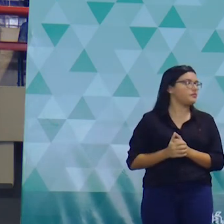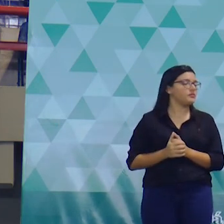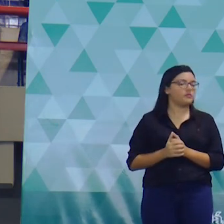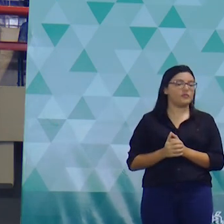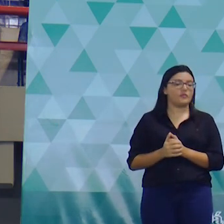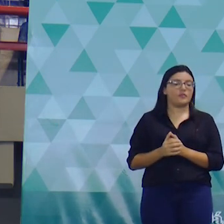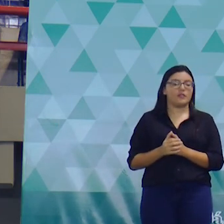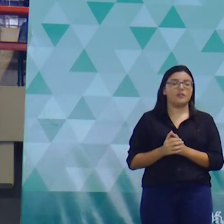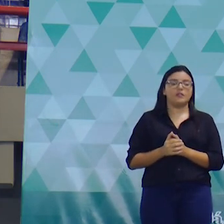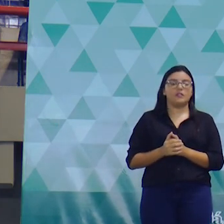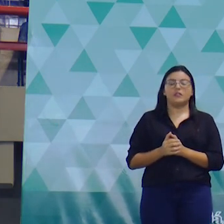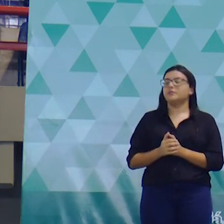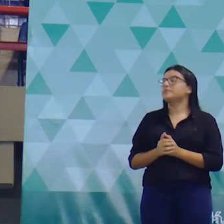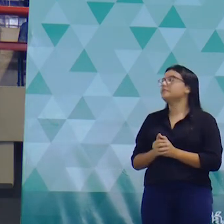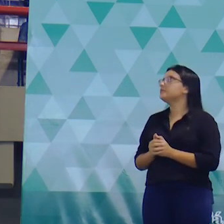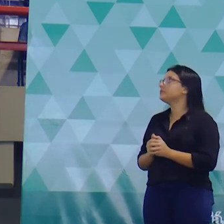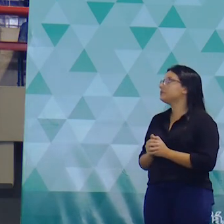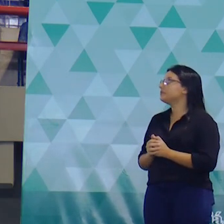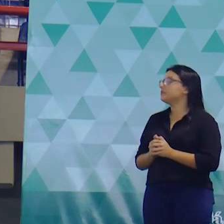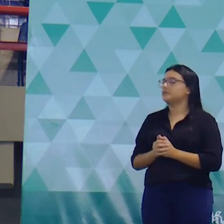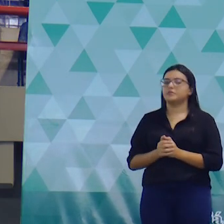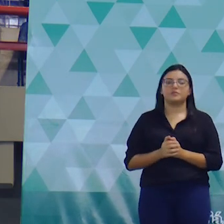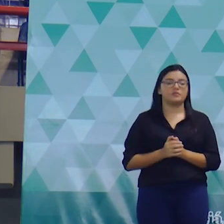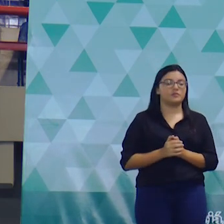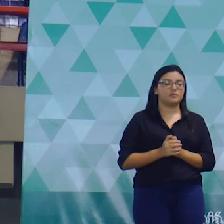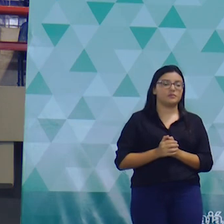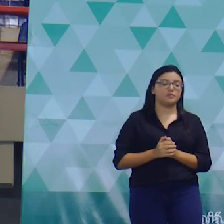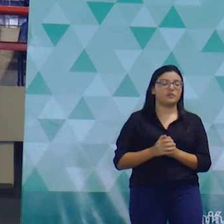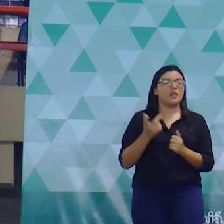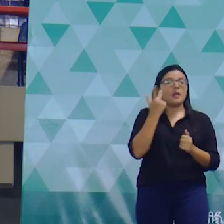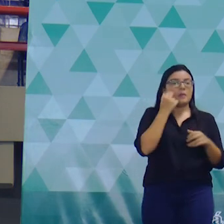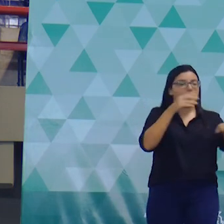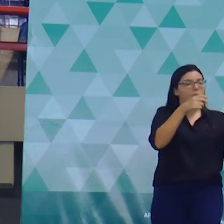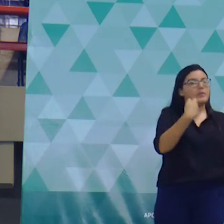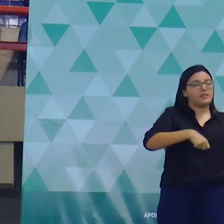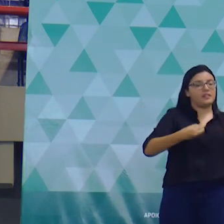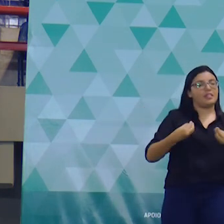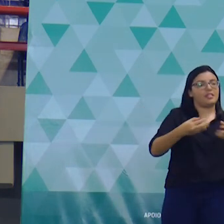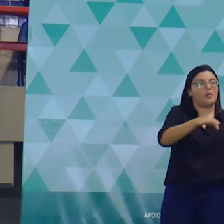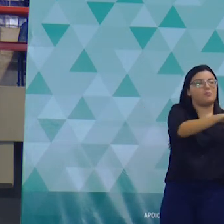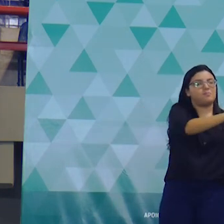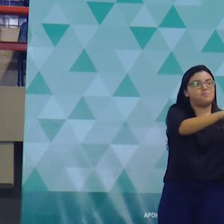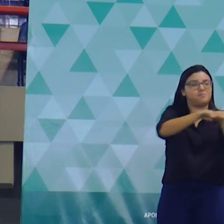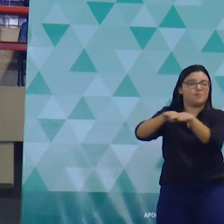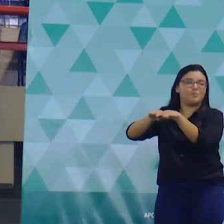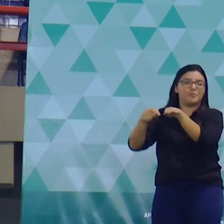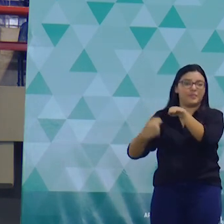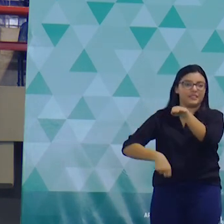não ser convencional, não dar a equação, o normal é que a equação seja dada,